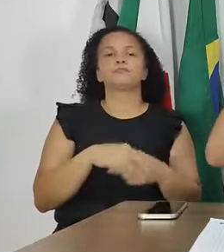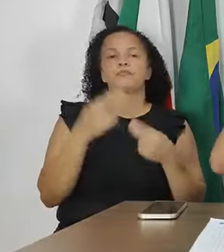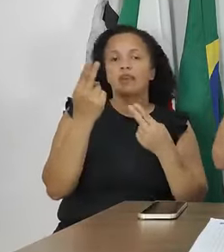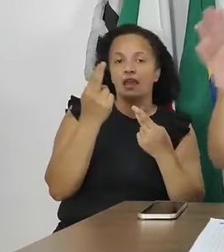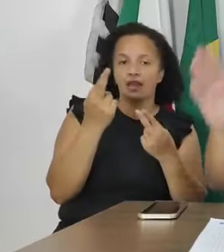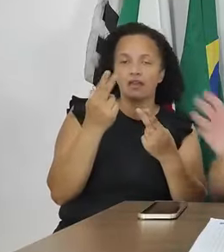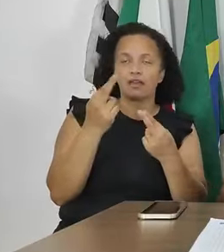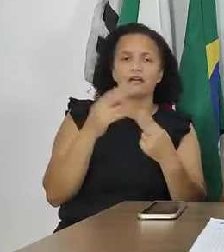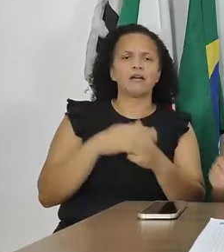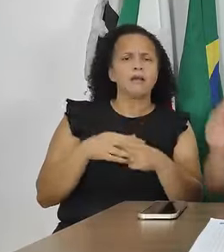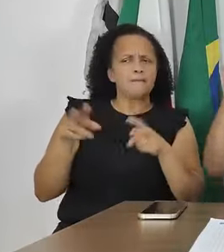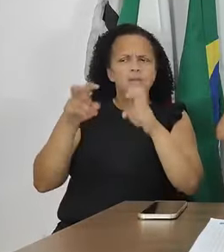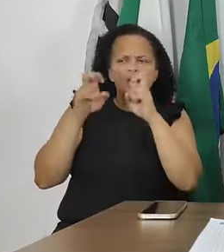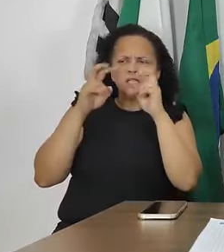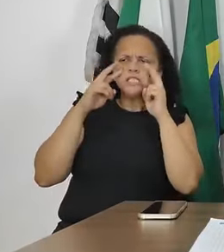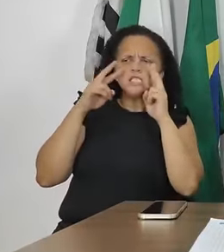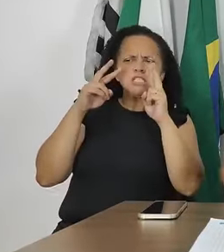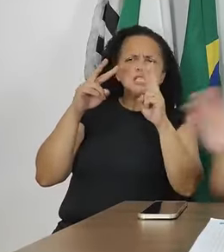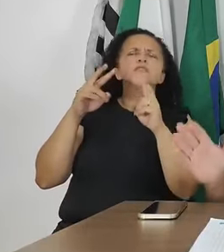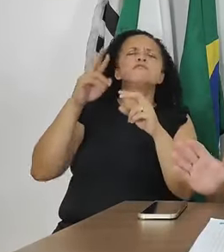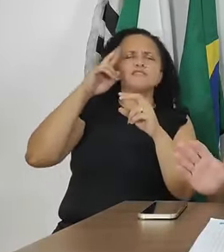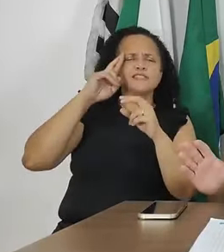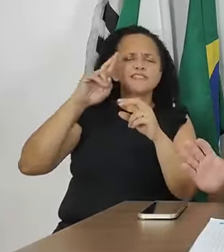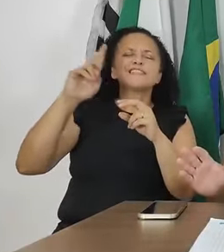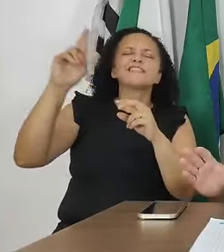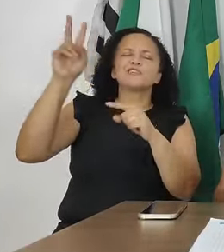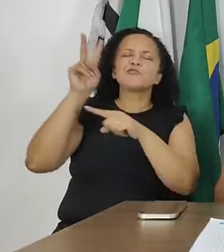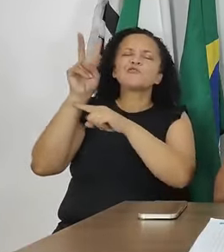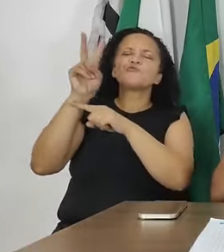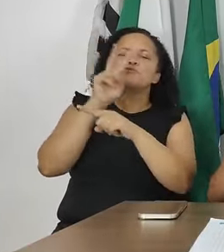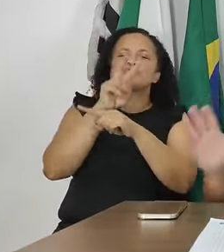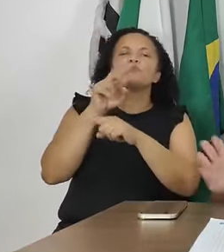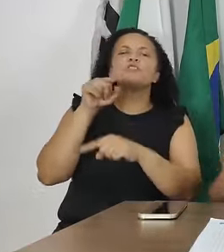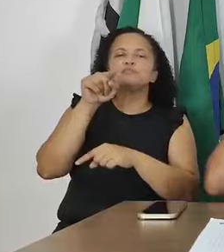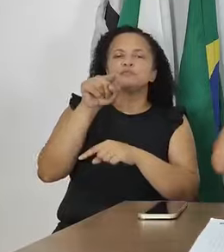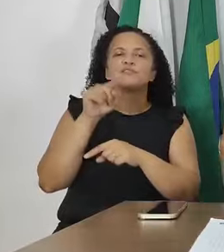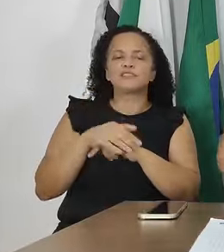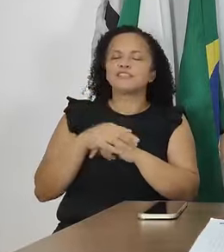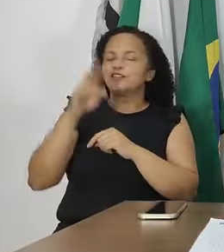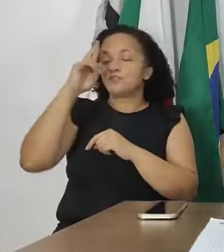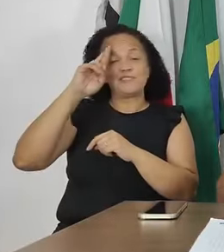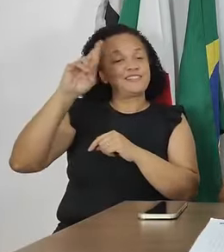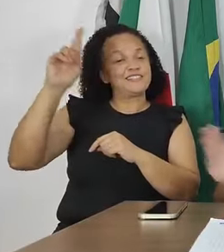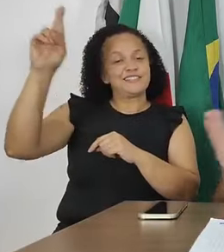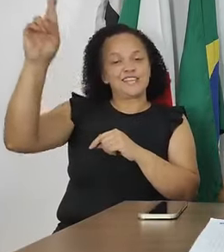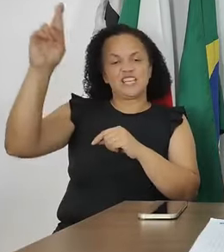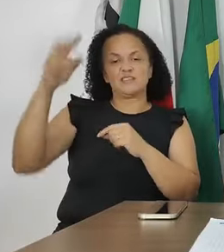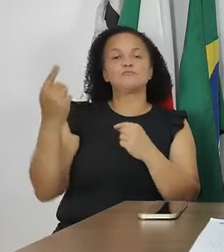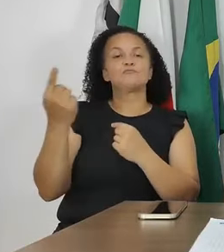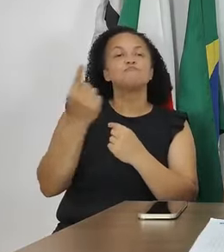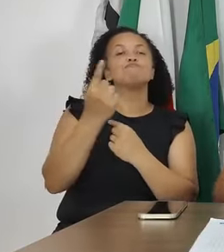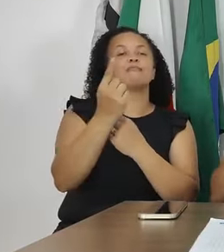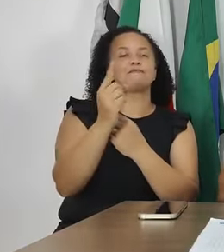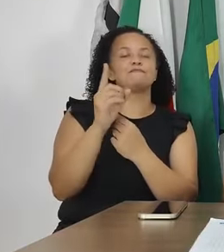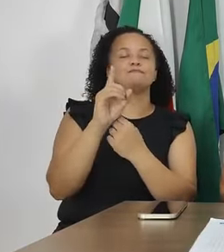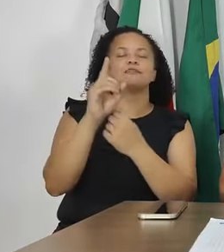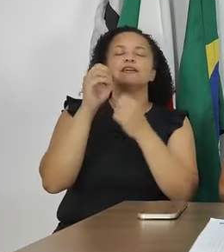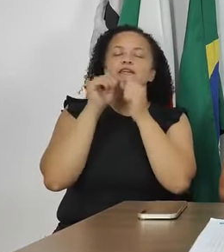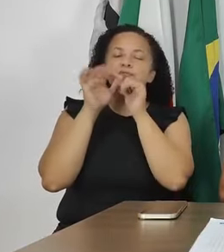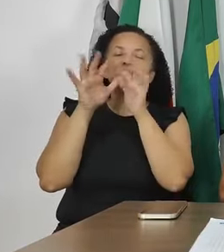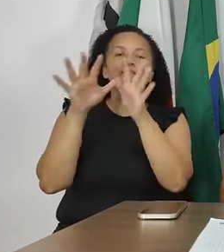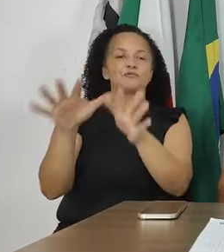vede o livramento do Senhor. Nessa luta vocês não precisam pelejar, porque o Senhor já fez a vitória por nós. Então, se eu